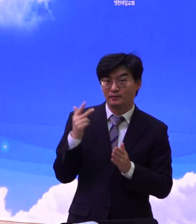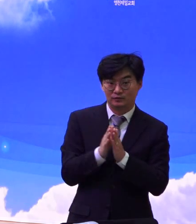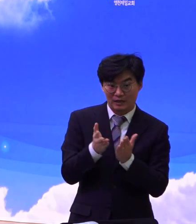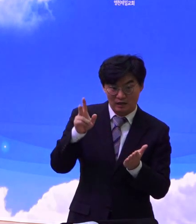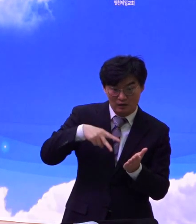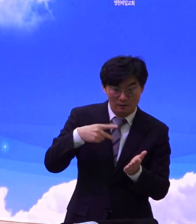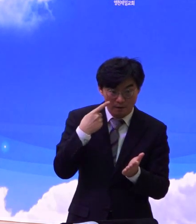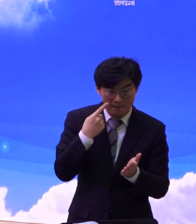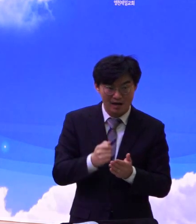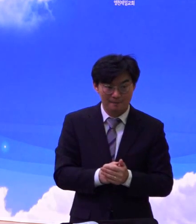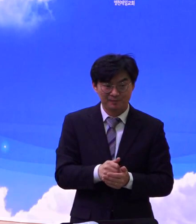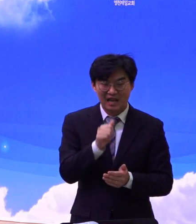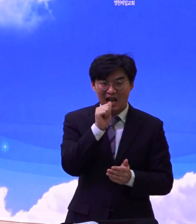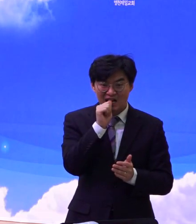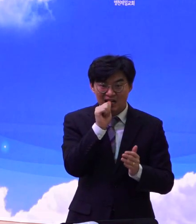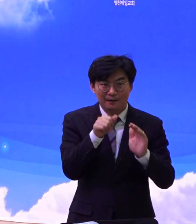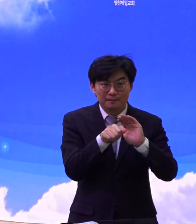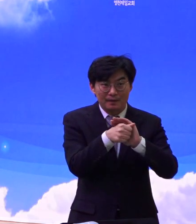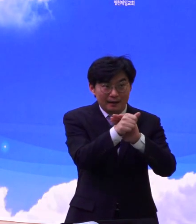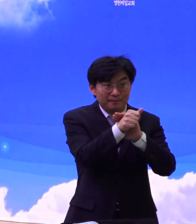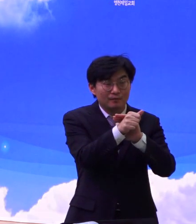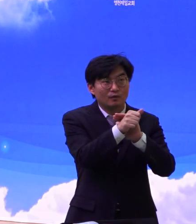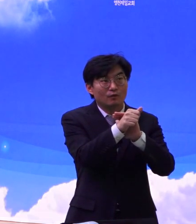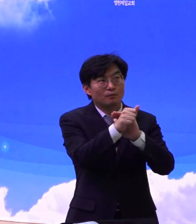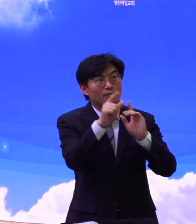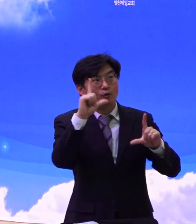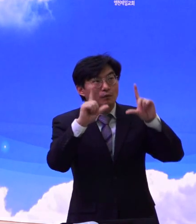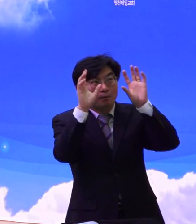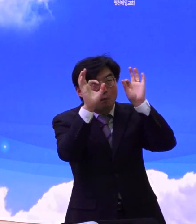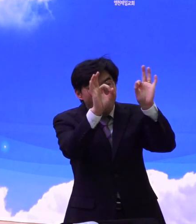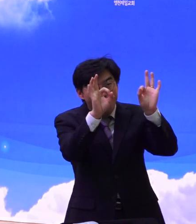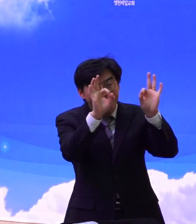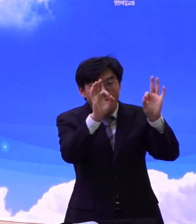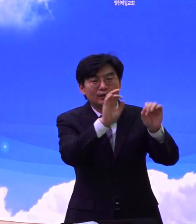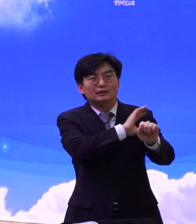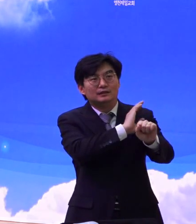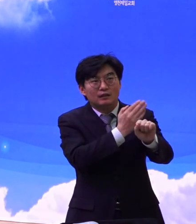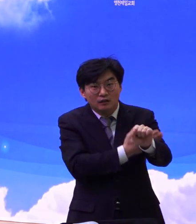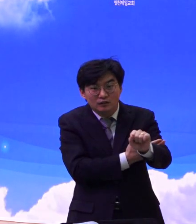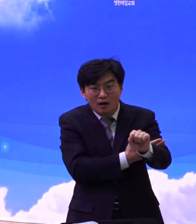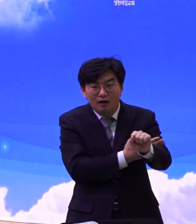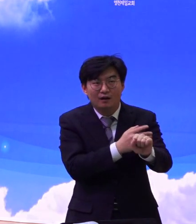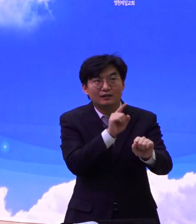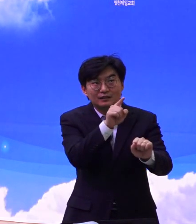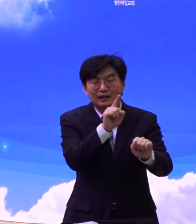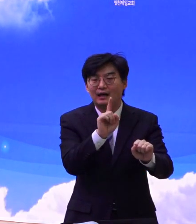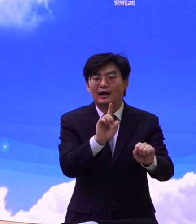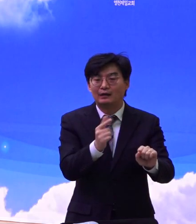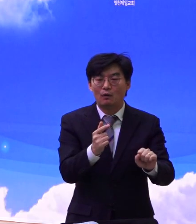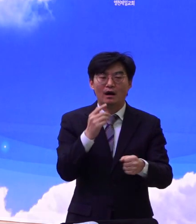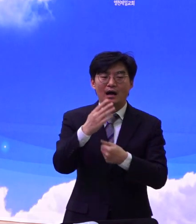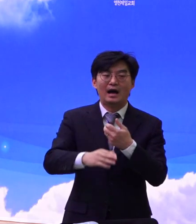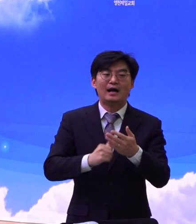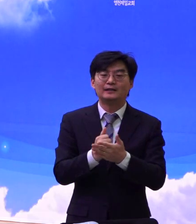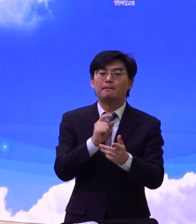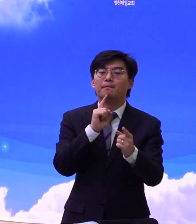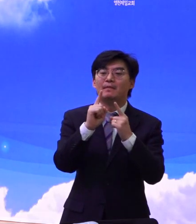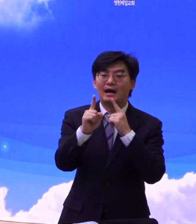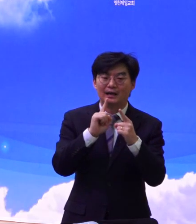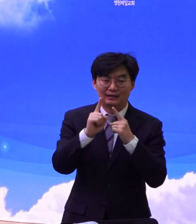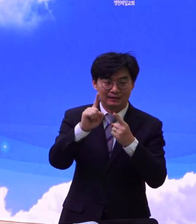놋뱀에게 특별한 힘이 있고 특별한 능력이 있는 것이 아니라 하나님의 말씀을 듣고 순종하는 믿음의 능력이